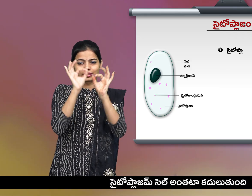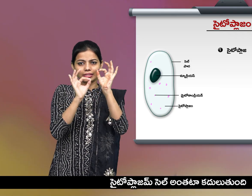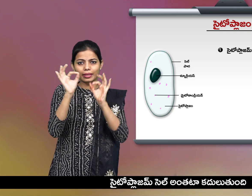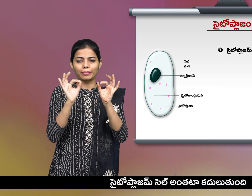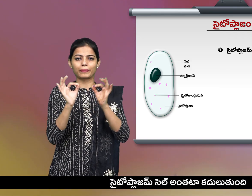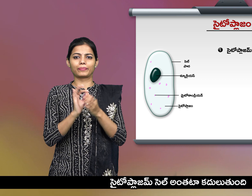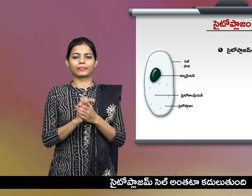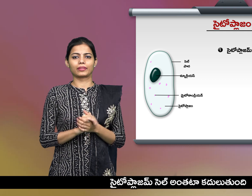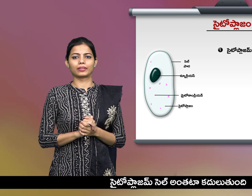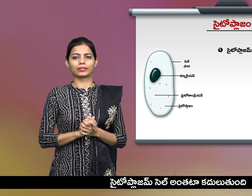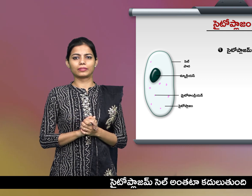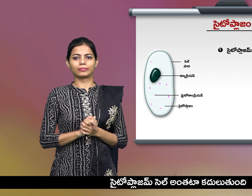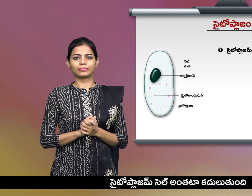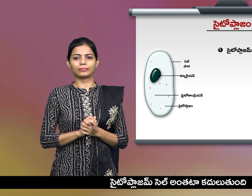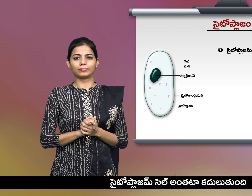సైటోప్లాజం సెల్ అంతటా కదులుతుంది.